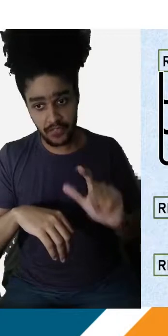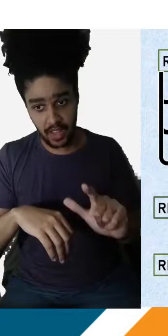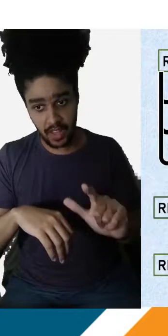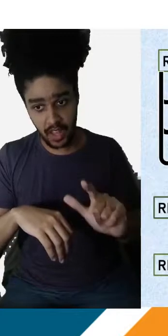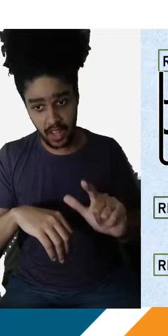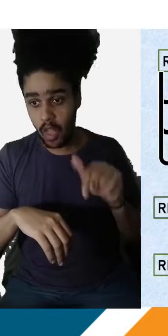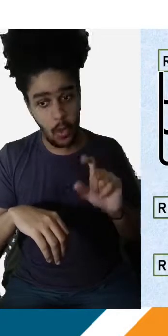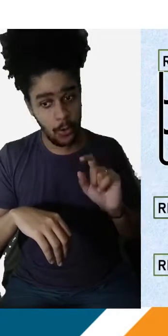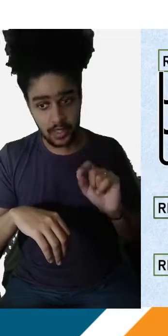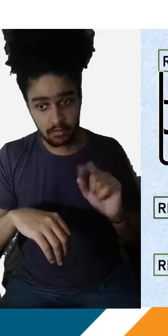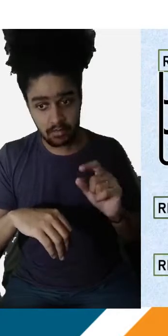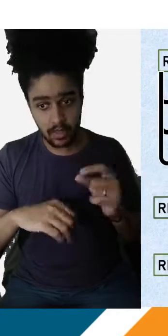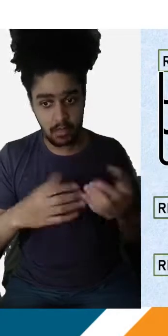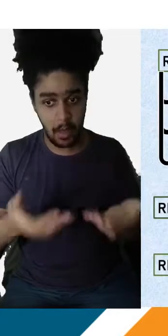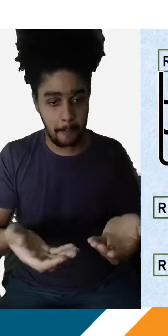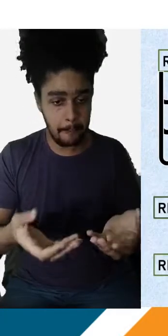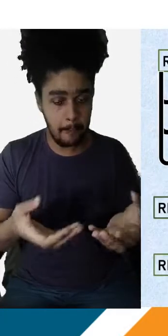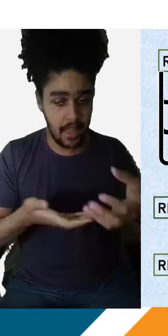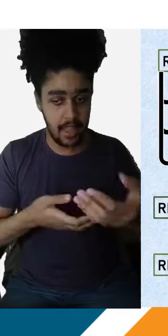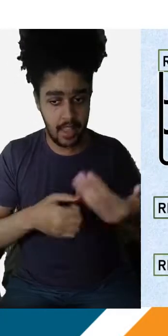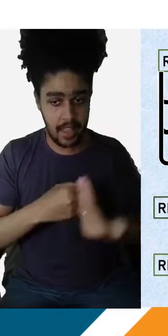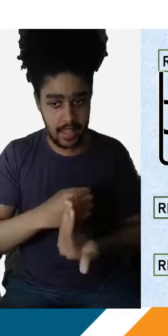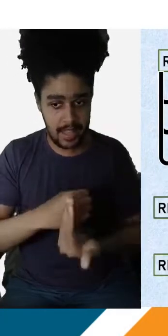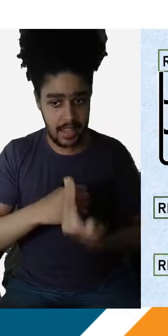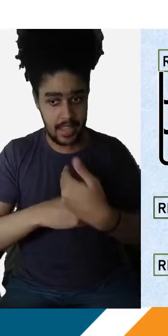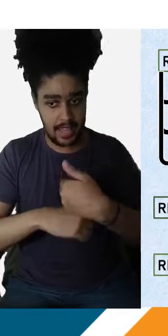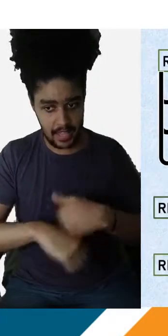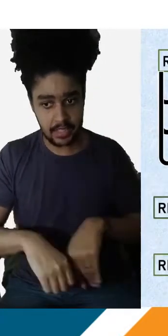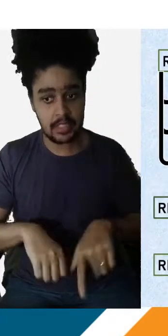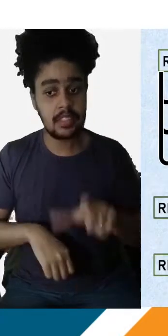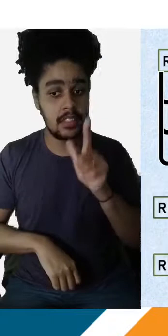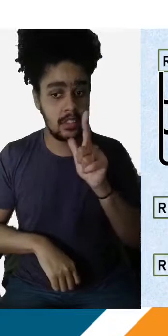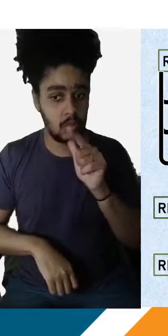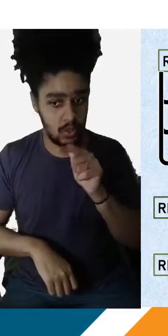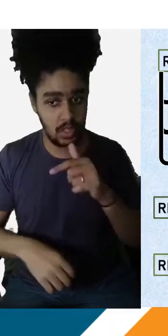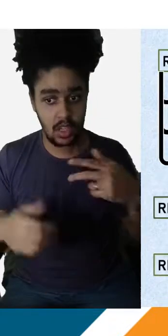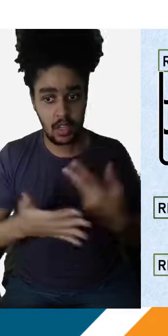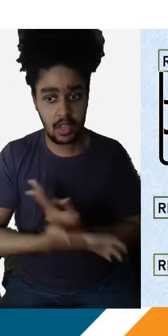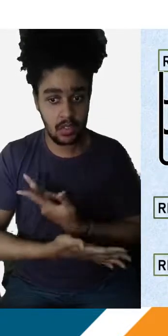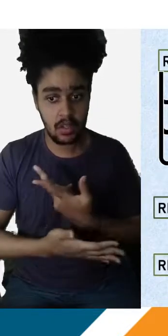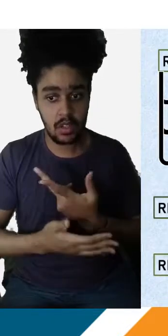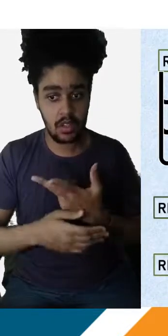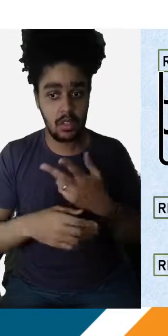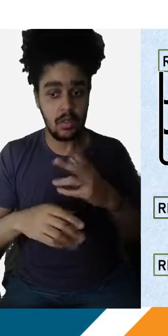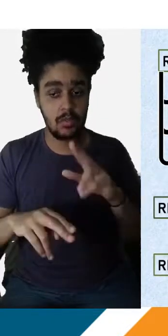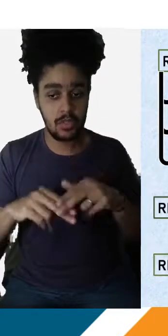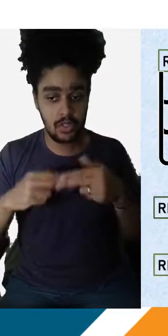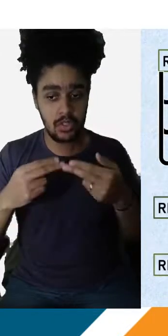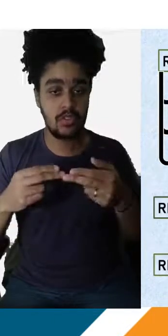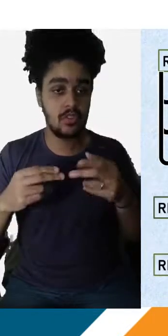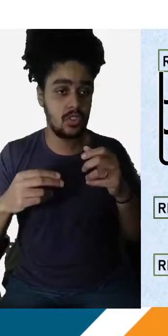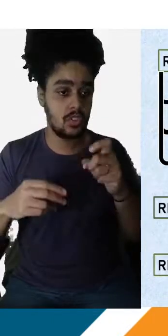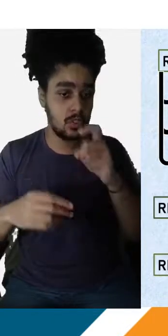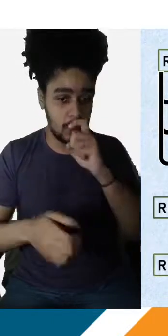o abastecimento do rio se dá através do derretimento do